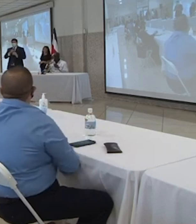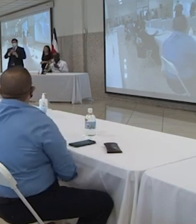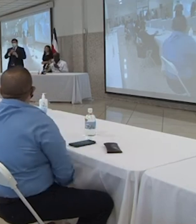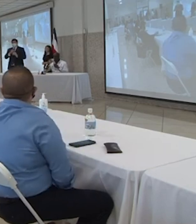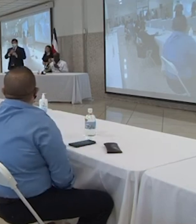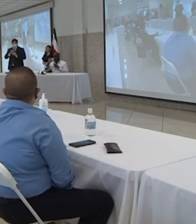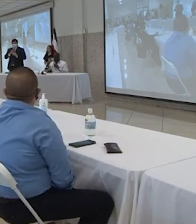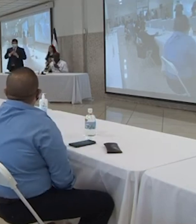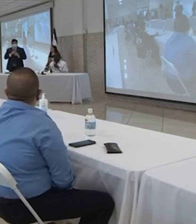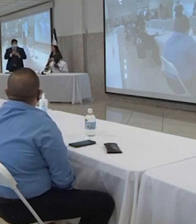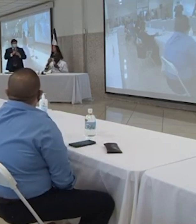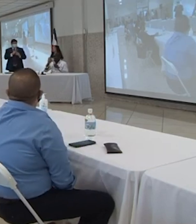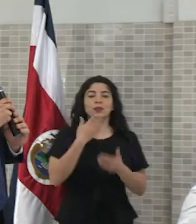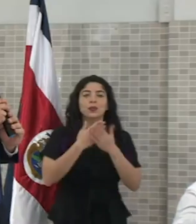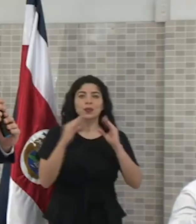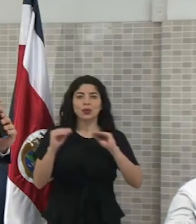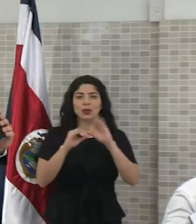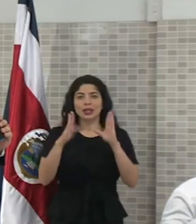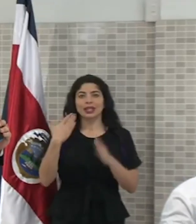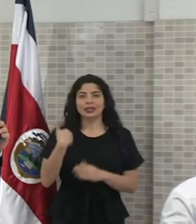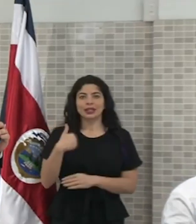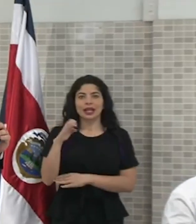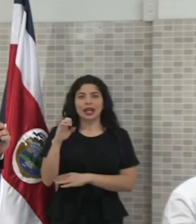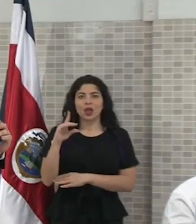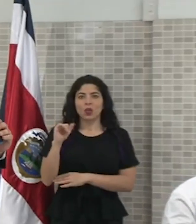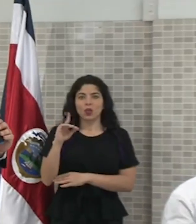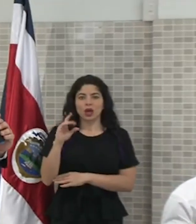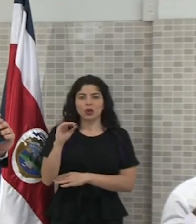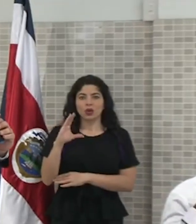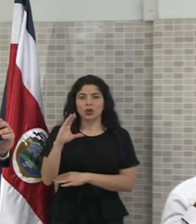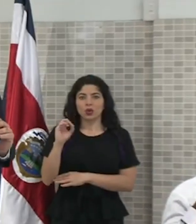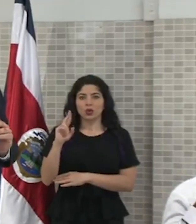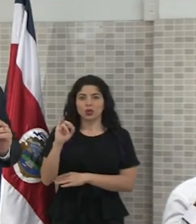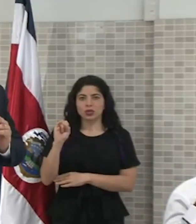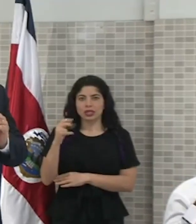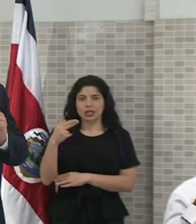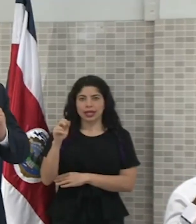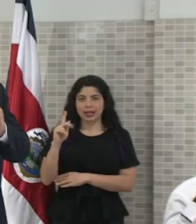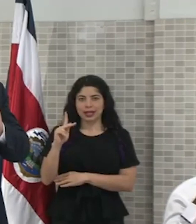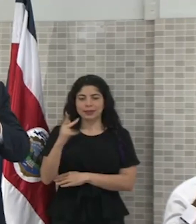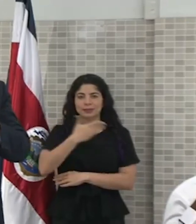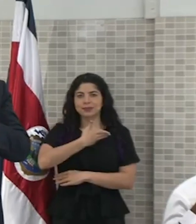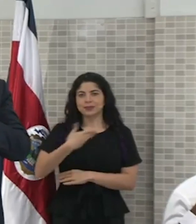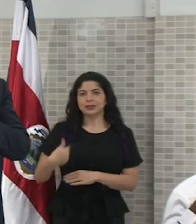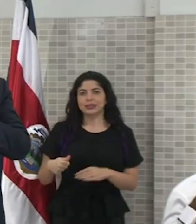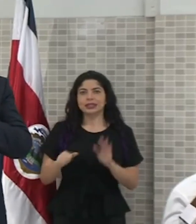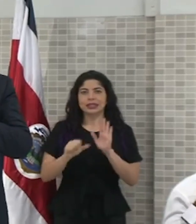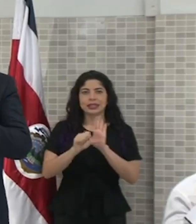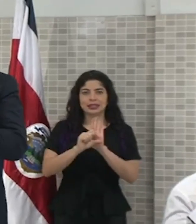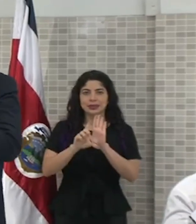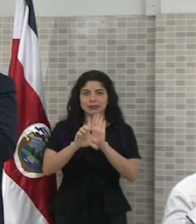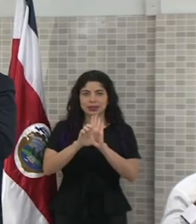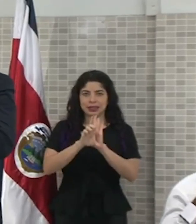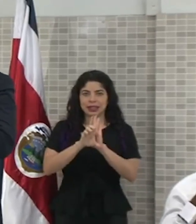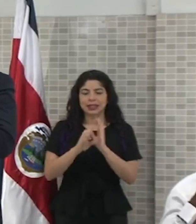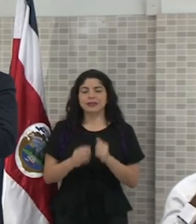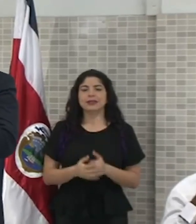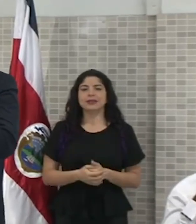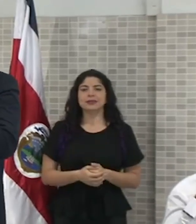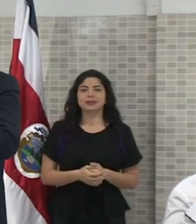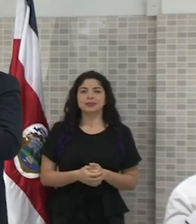Muy buenos días, señor Eduardo Cruxham, presidente de la Asamblea Legislativa, a